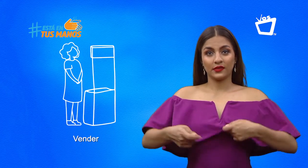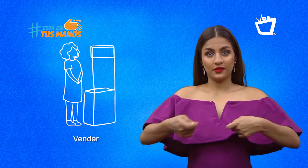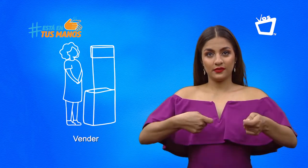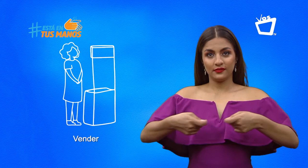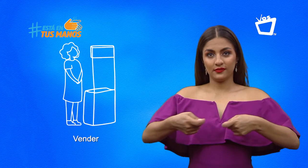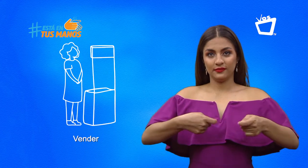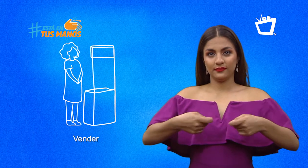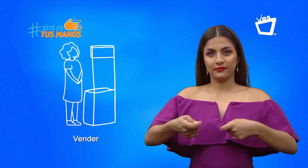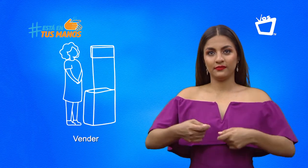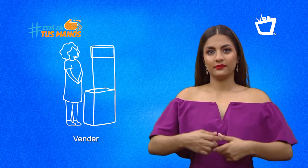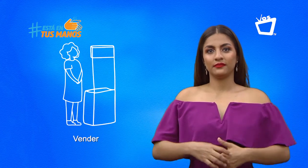bndes